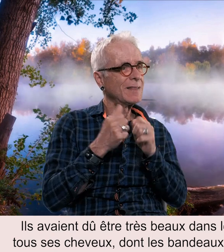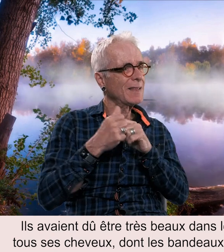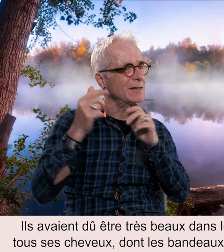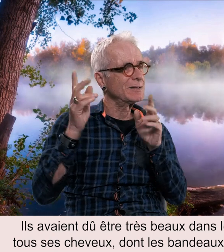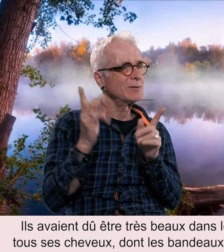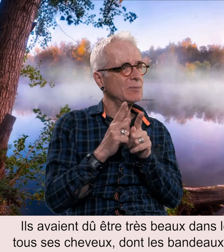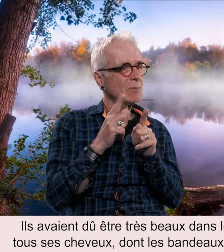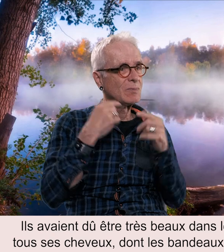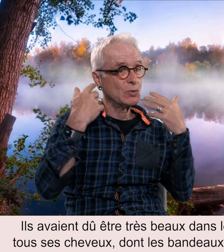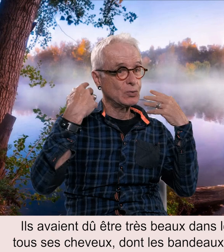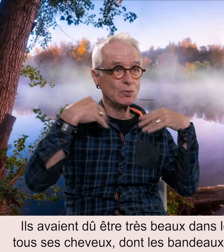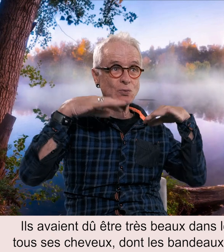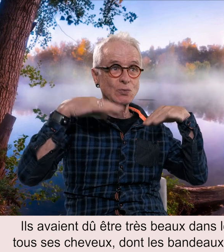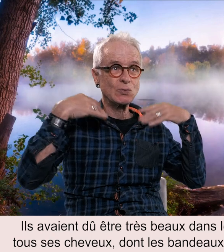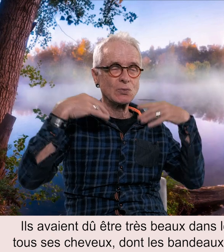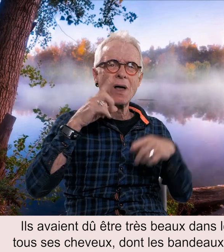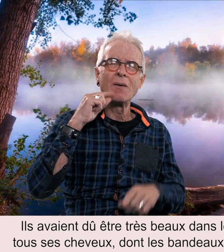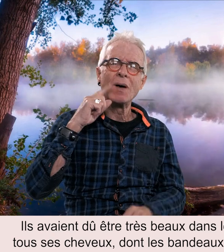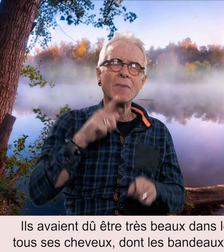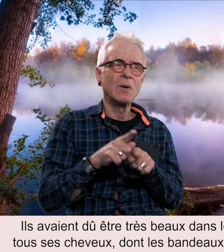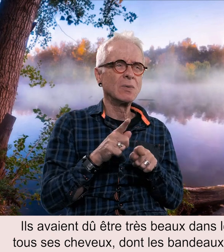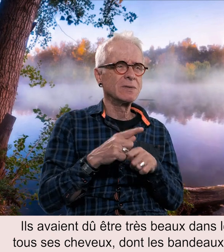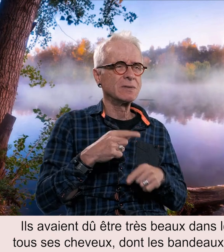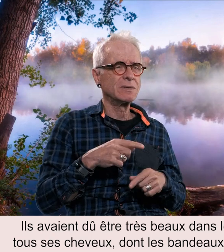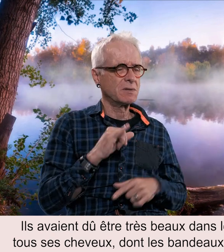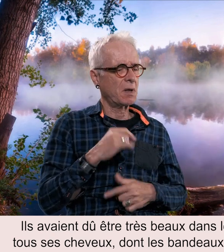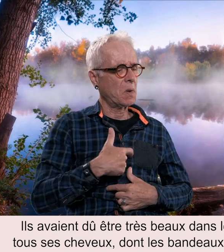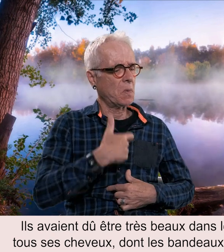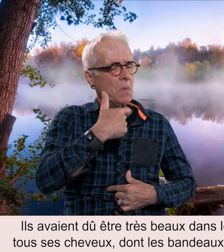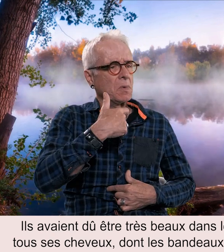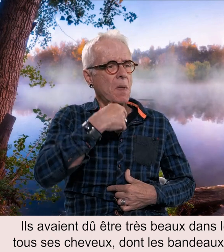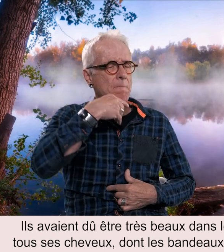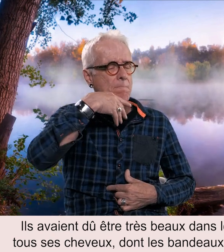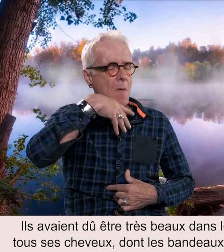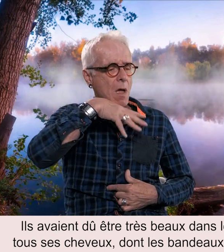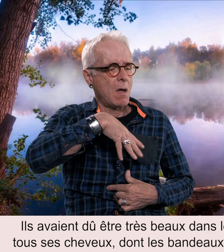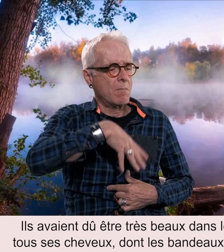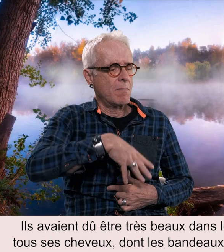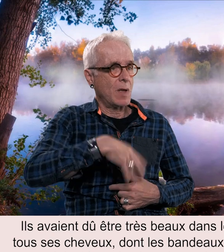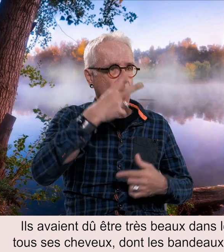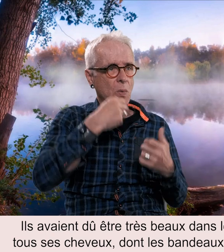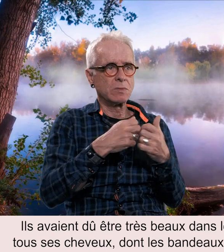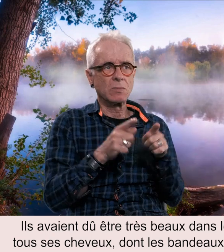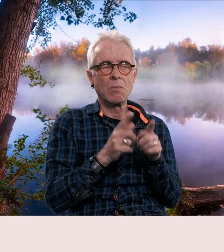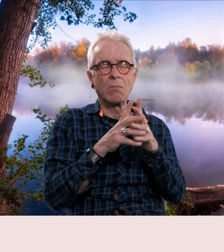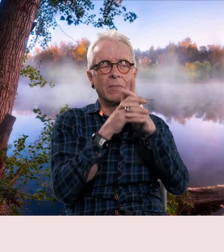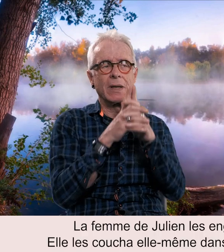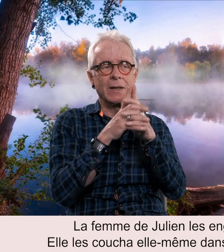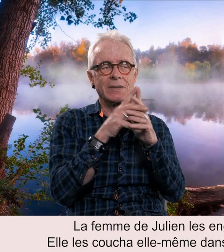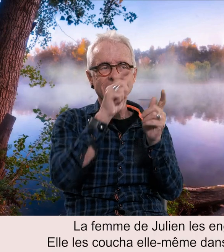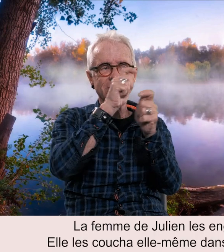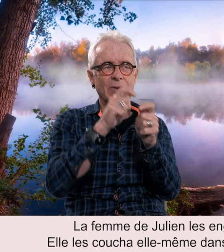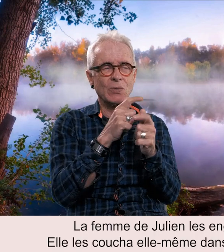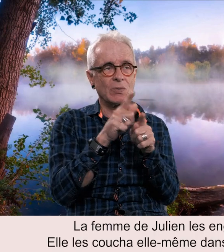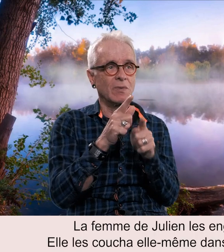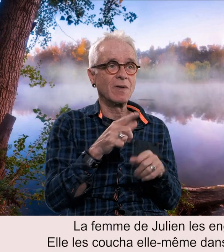pendaient jusqu'au bas de ses joues. Et le père, avec sa taille haute et sa grande barbe, ressemblait à une statue d'église. La